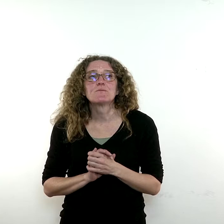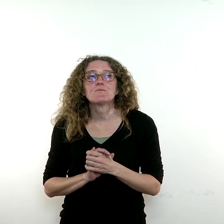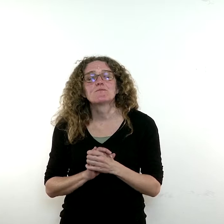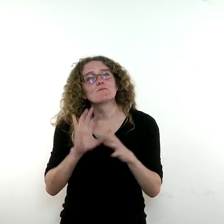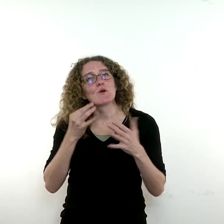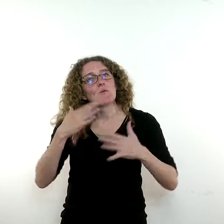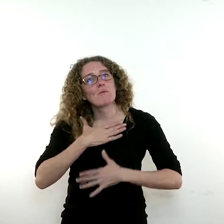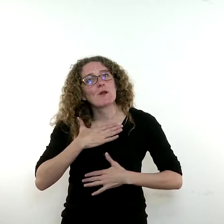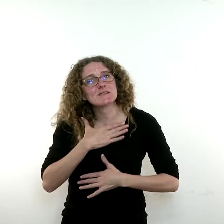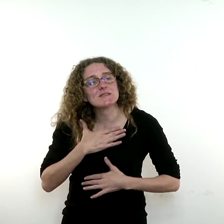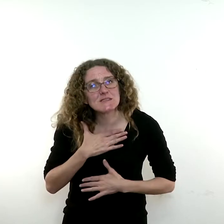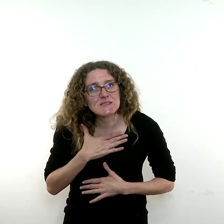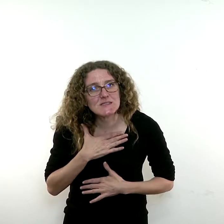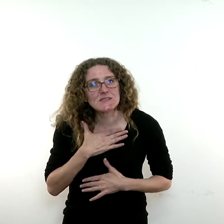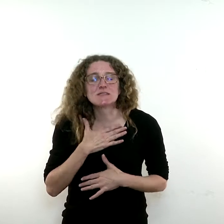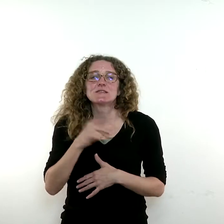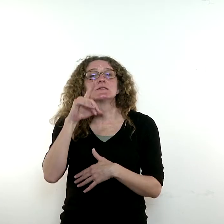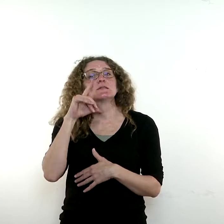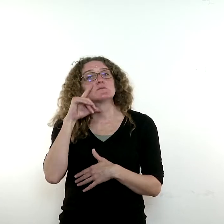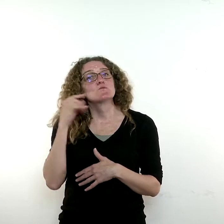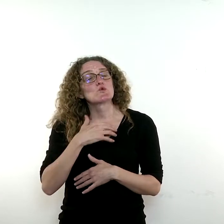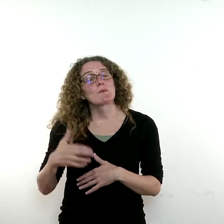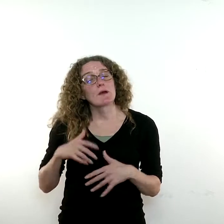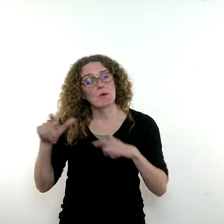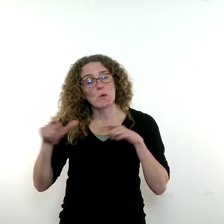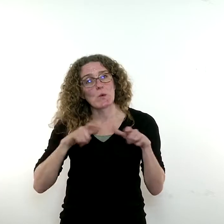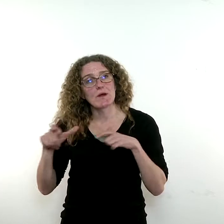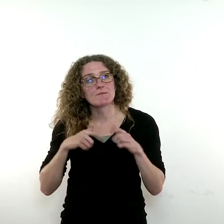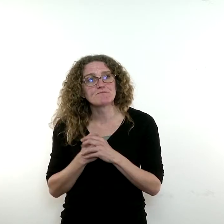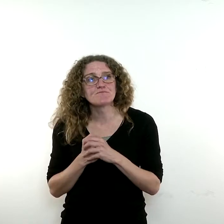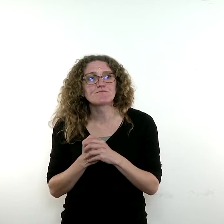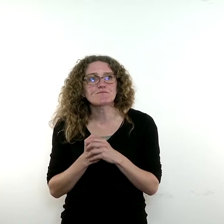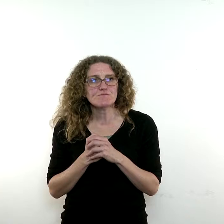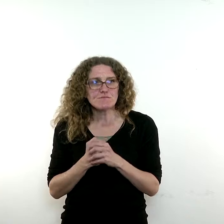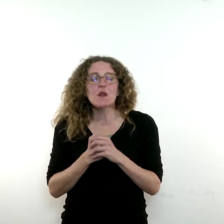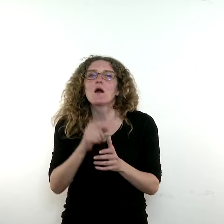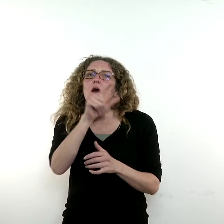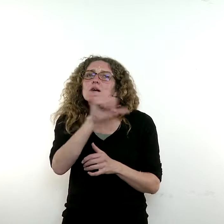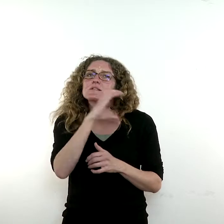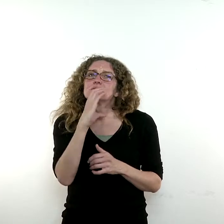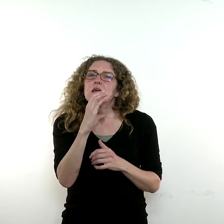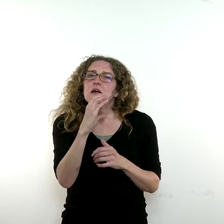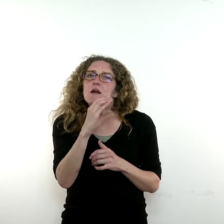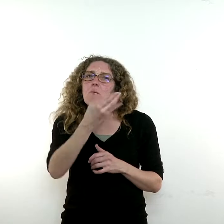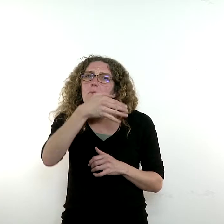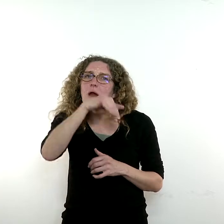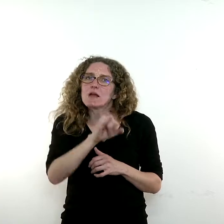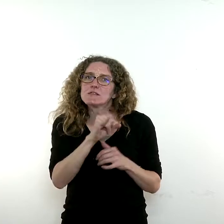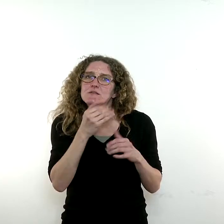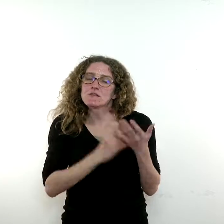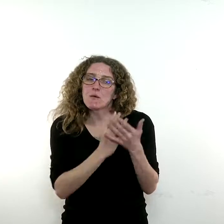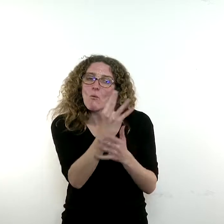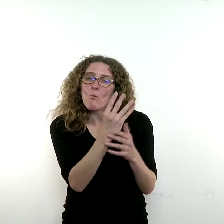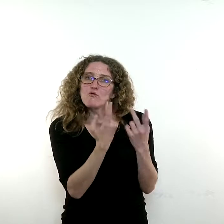Avec plaisir, Monsieur le maire et chers collègues, dans le cadre de la ZAC EAI, qui est un grand projet urbain, mais pas qu'urbain pour la